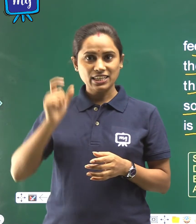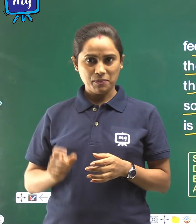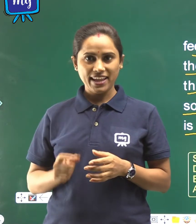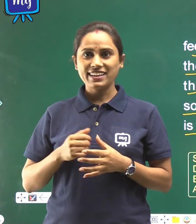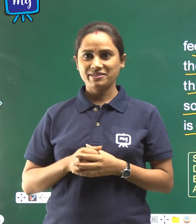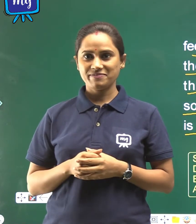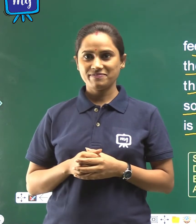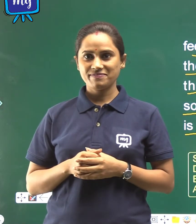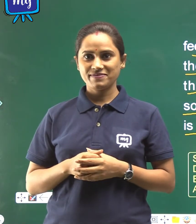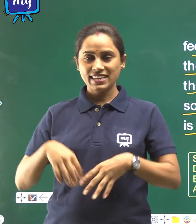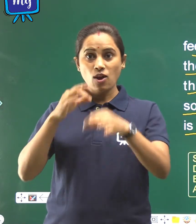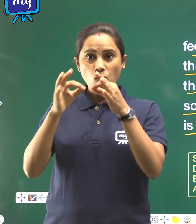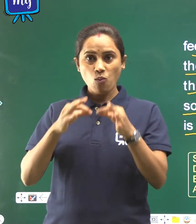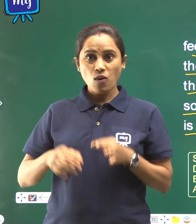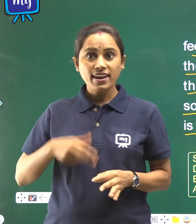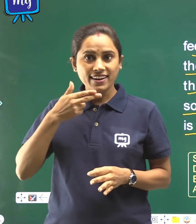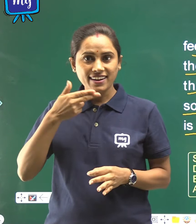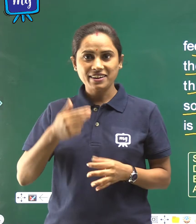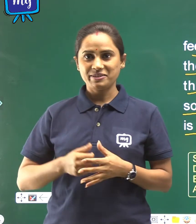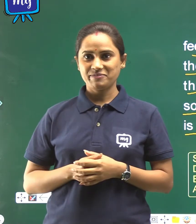explain, वर्णन करना,